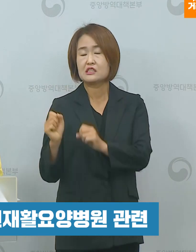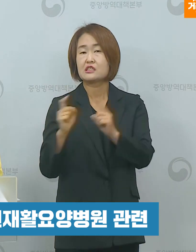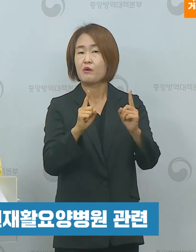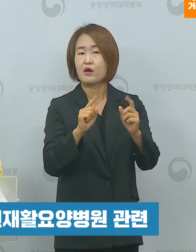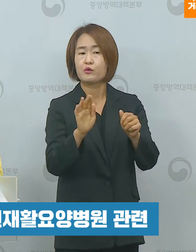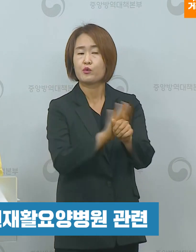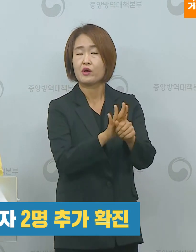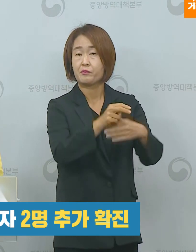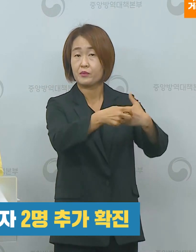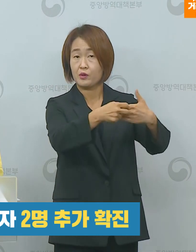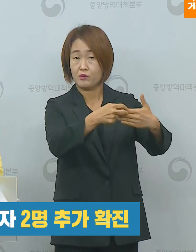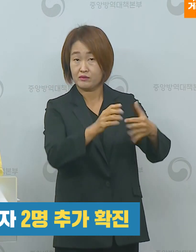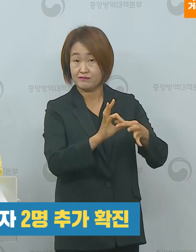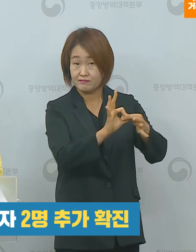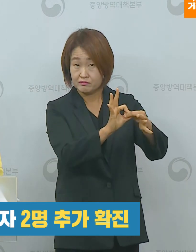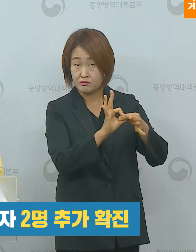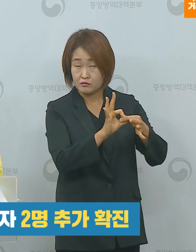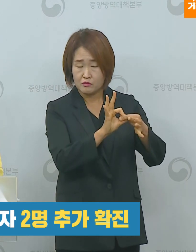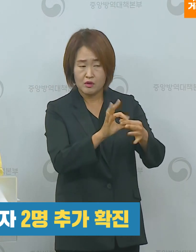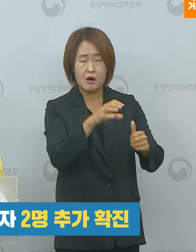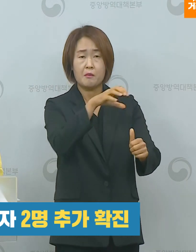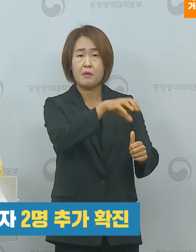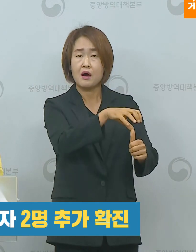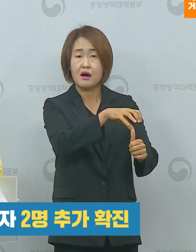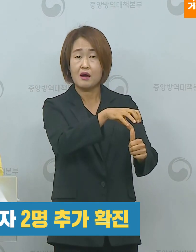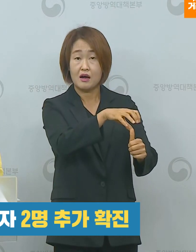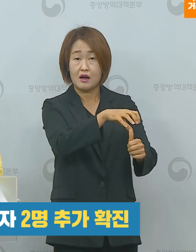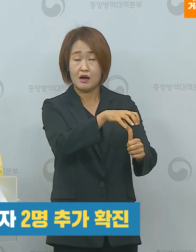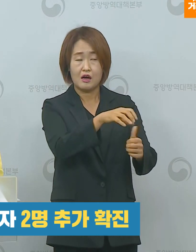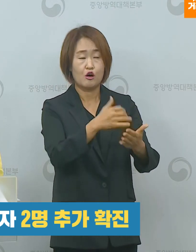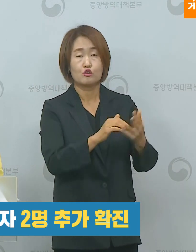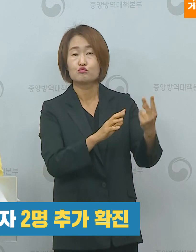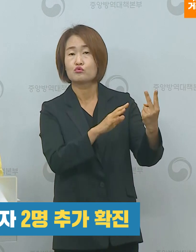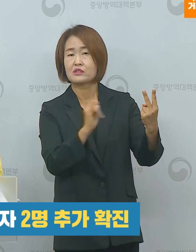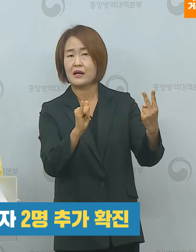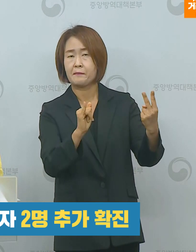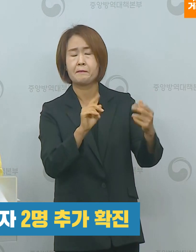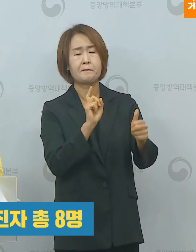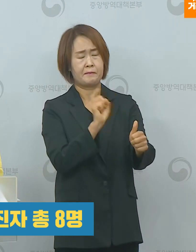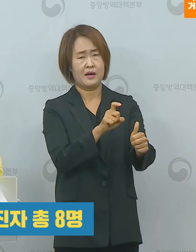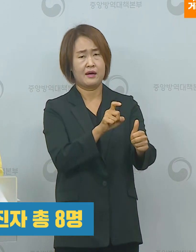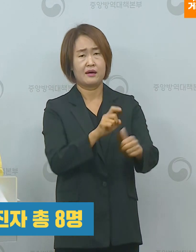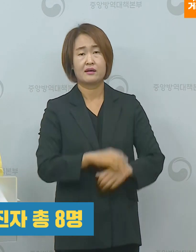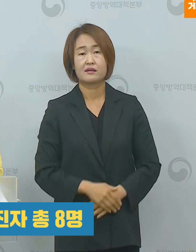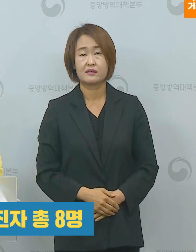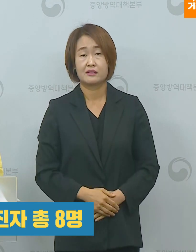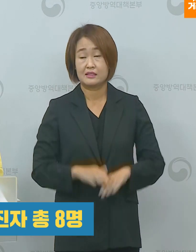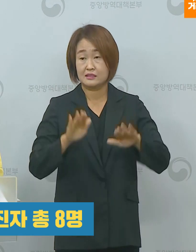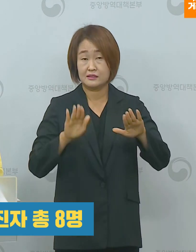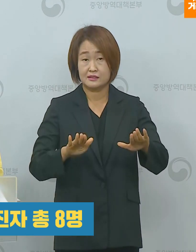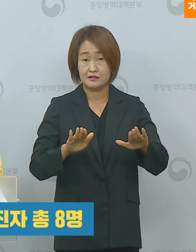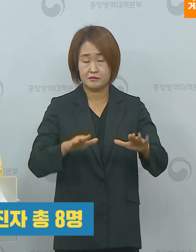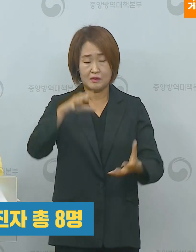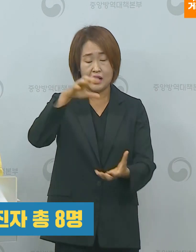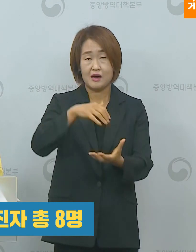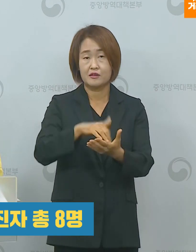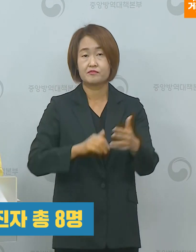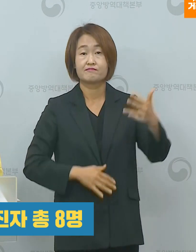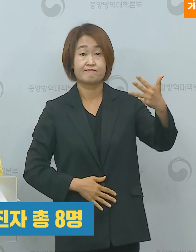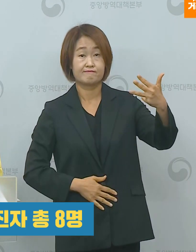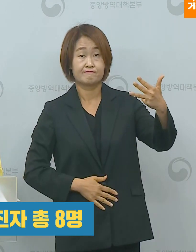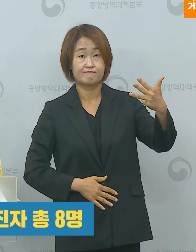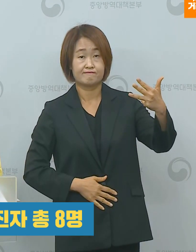은천재활요양병원과 관련해서 격리 중이던 입소자 2명이 추가로 확진되어 현재까지 총 8명의